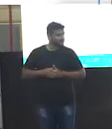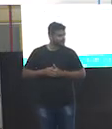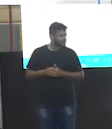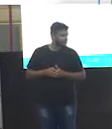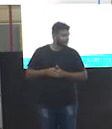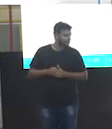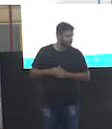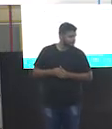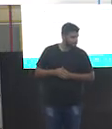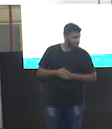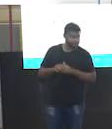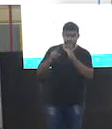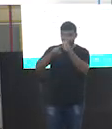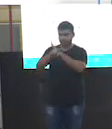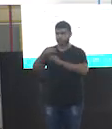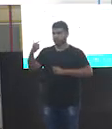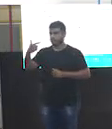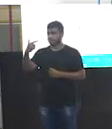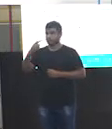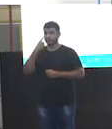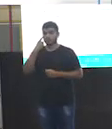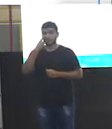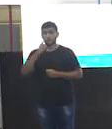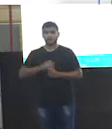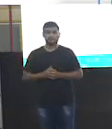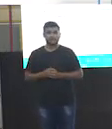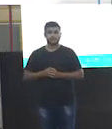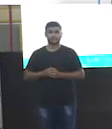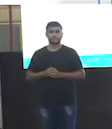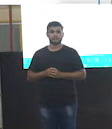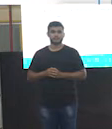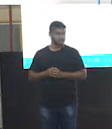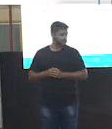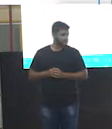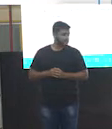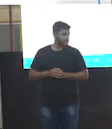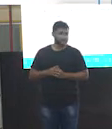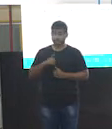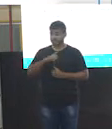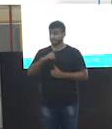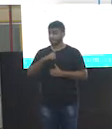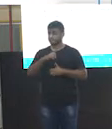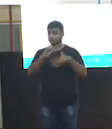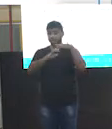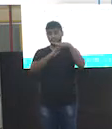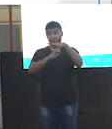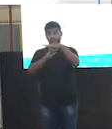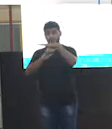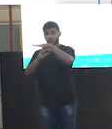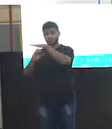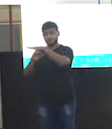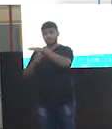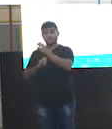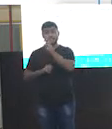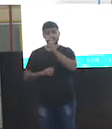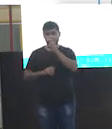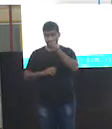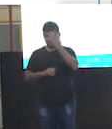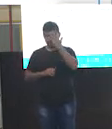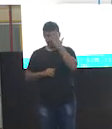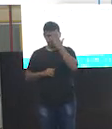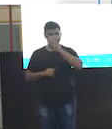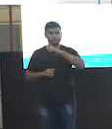2. Enem 2015. 5 indústrias de ramos